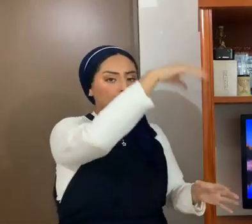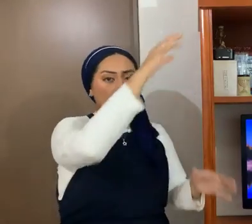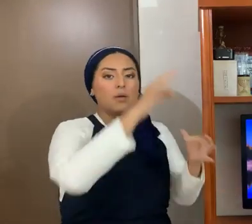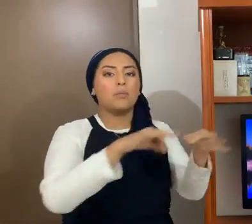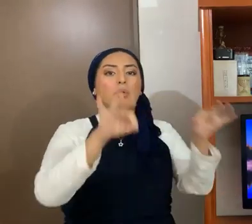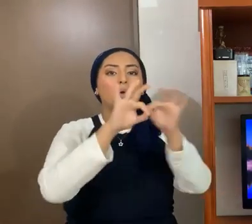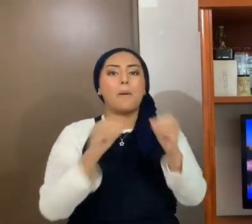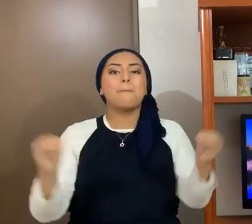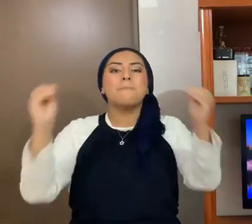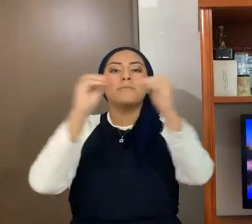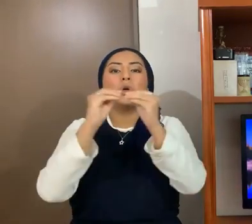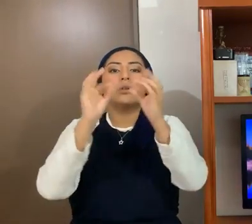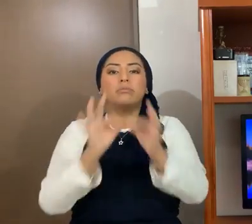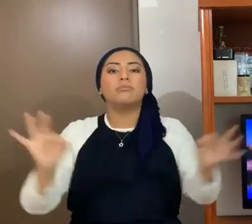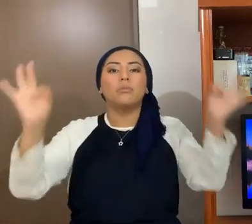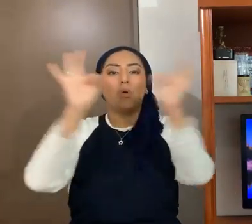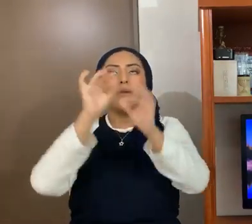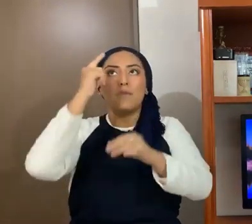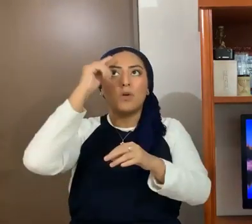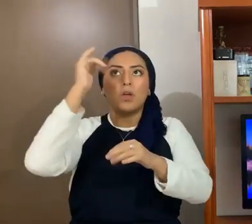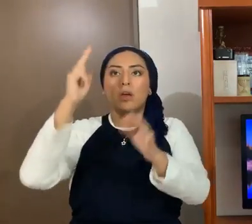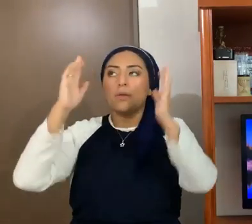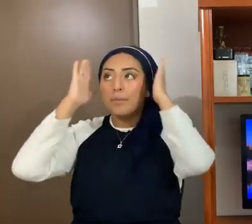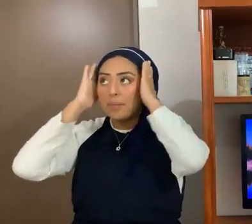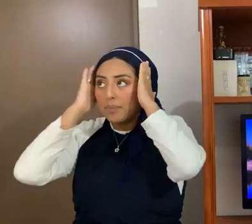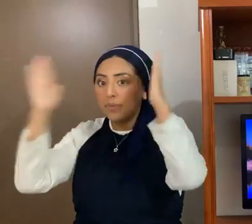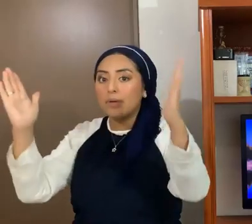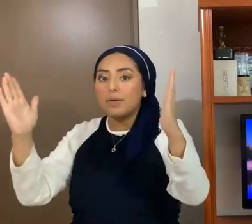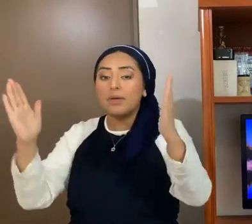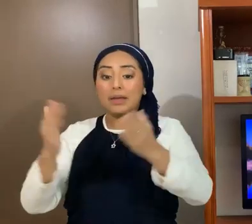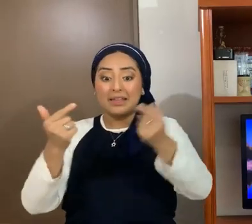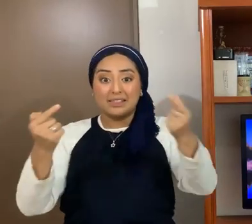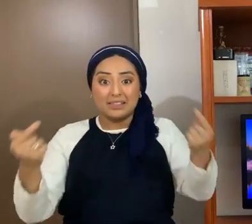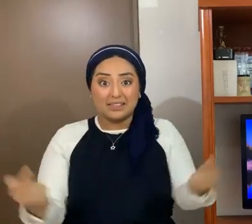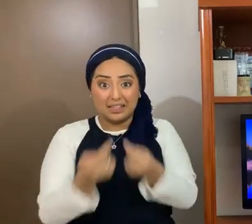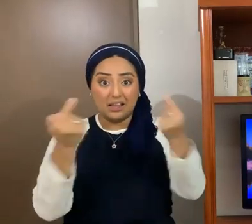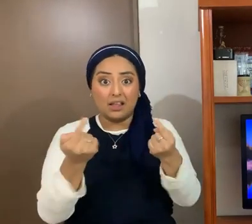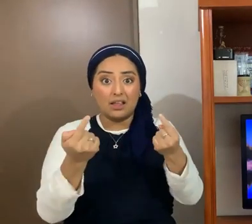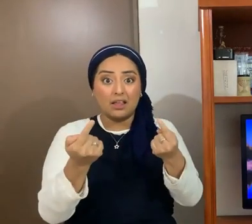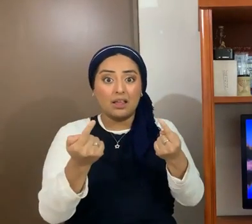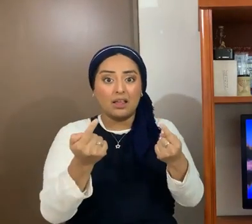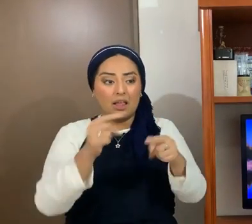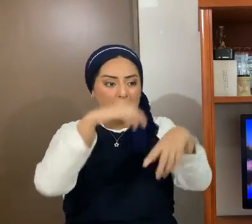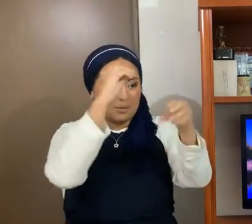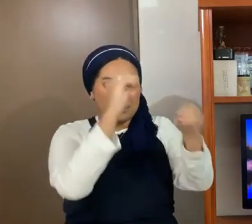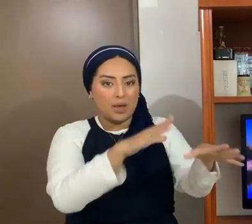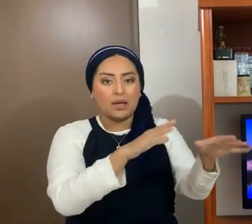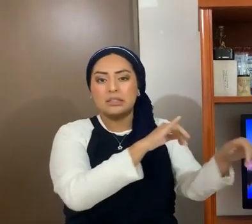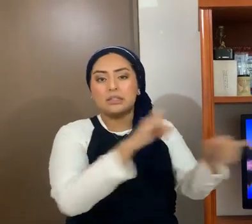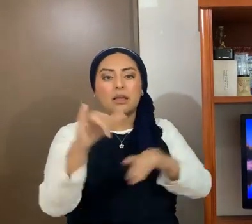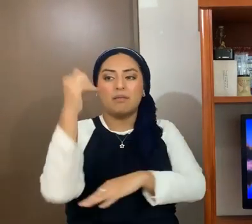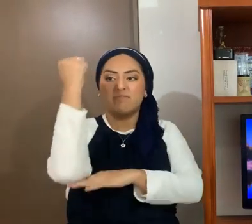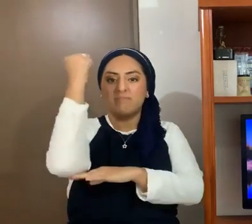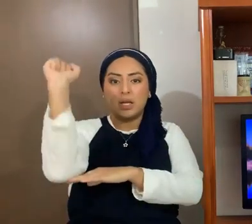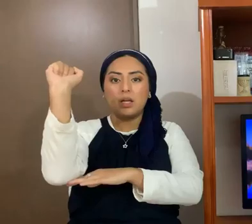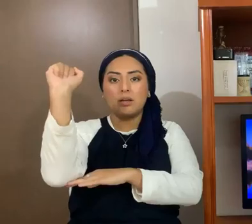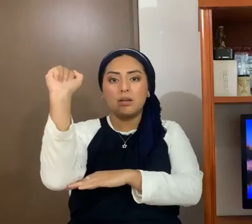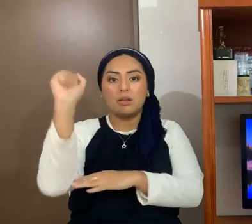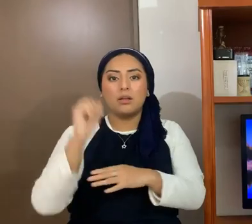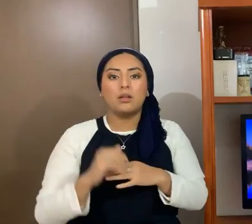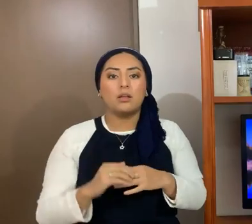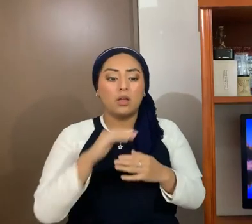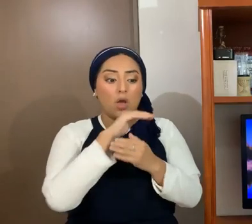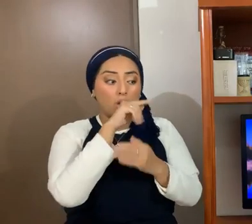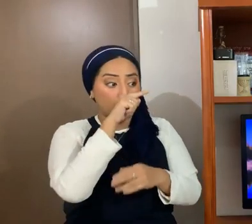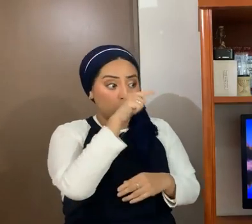que la grosura de los carneros. Porque como pecado de adivinación es la rebelión y como ídolos e idolatría la obstinación. Por cuanto